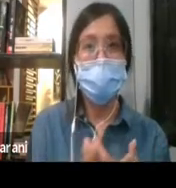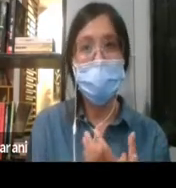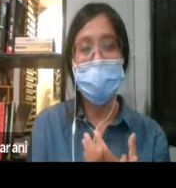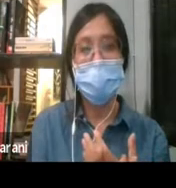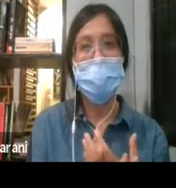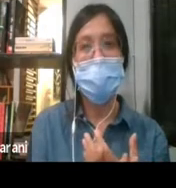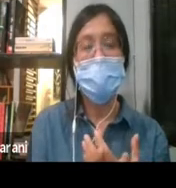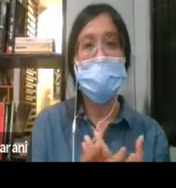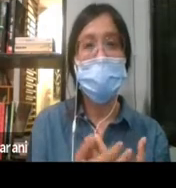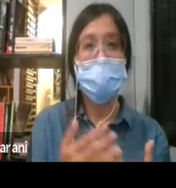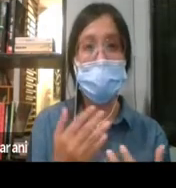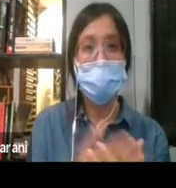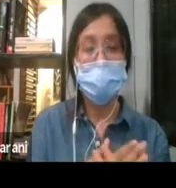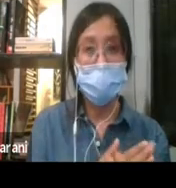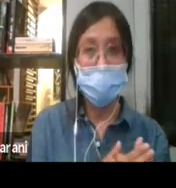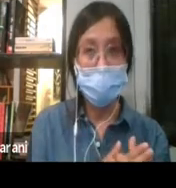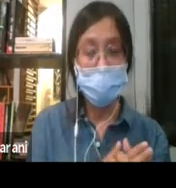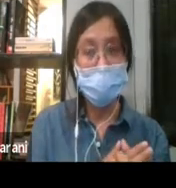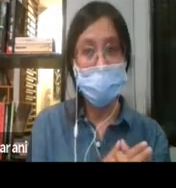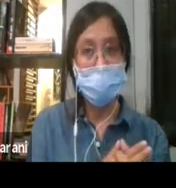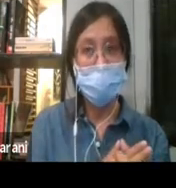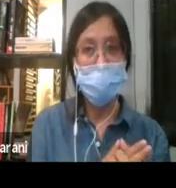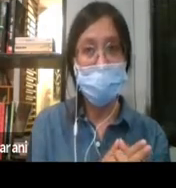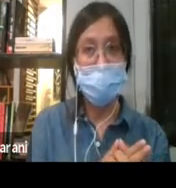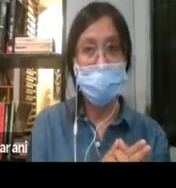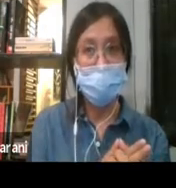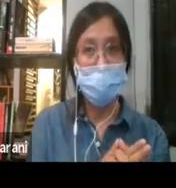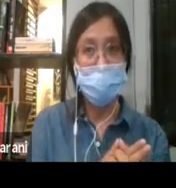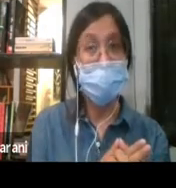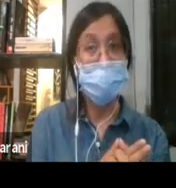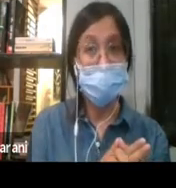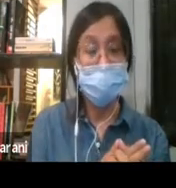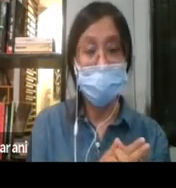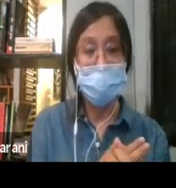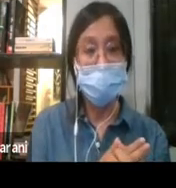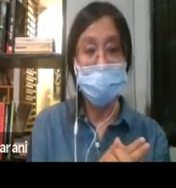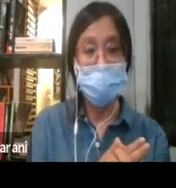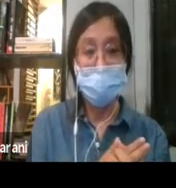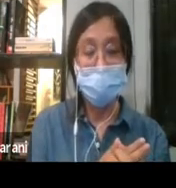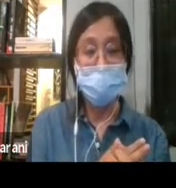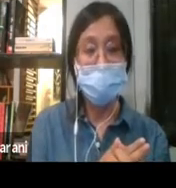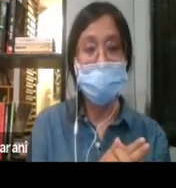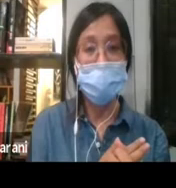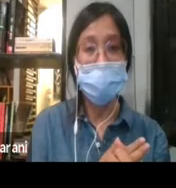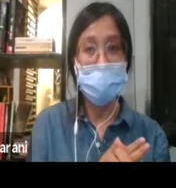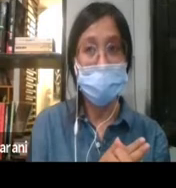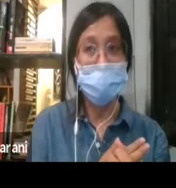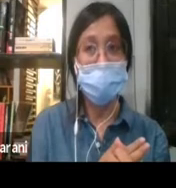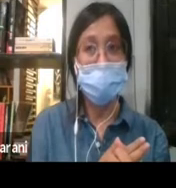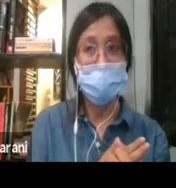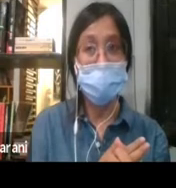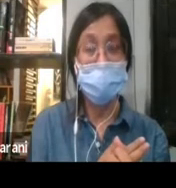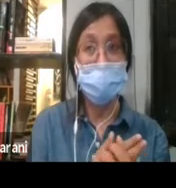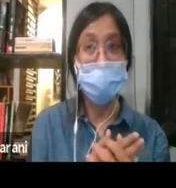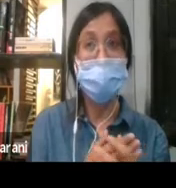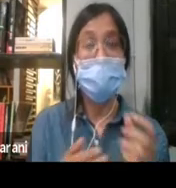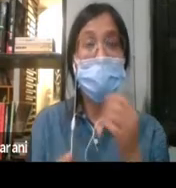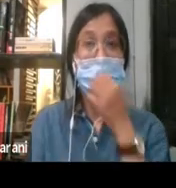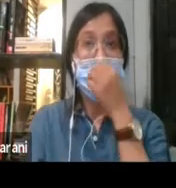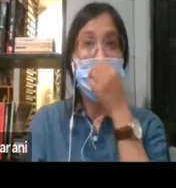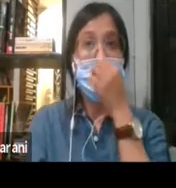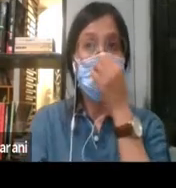adalah musuh, dan jargon-jargon seperti itu yang kemudian kita hindari di dalam penulisan feature di media utama. Saya